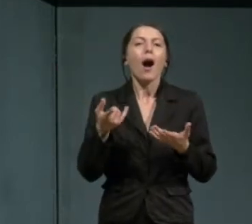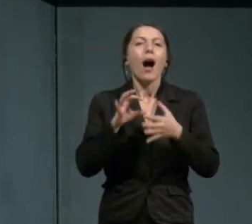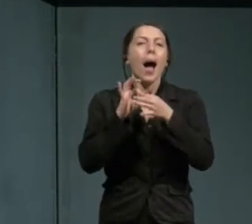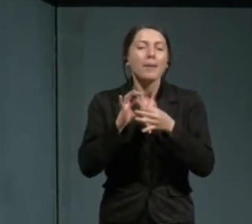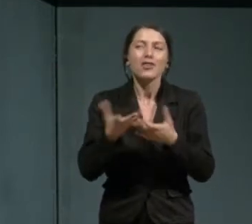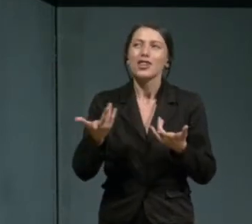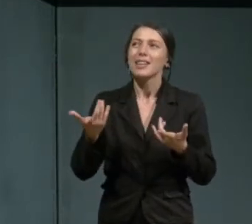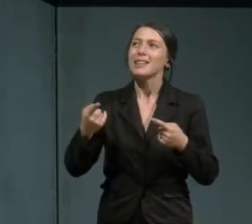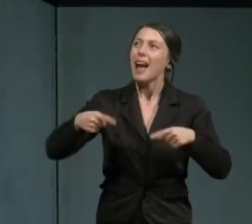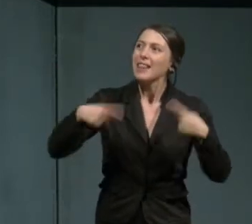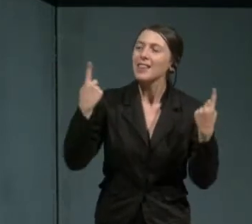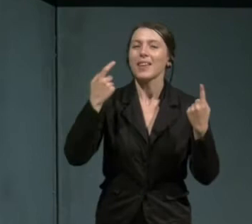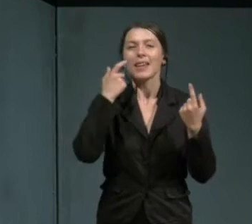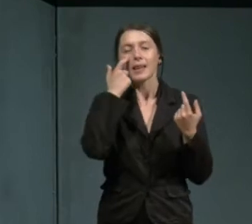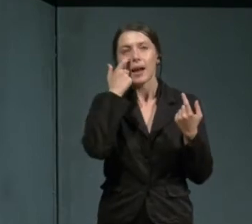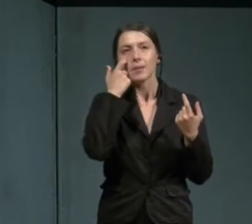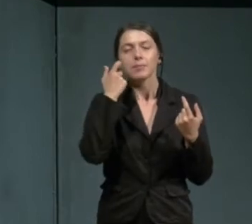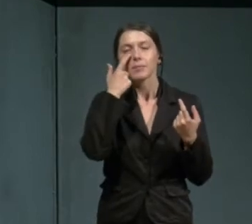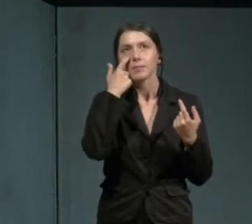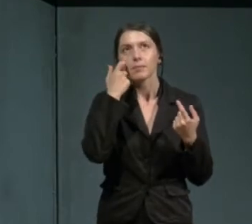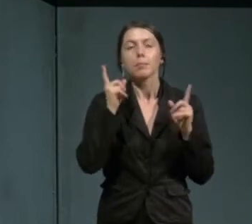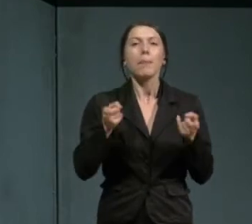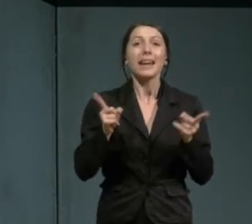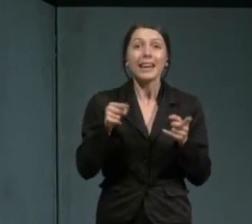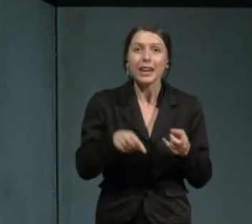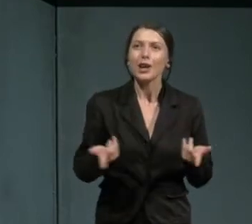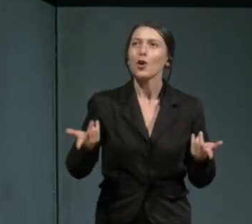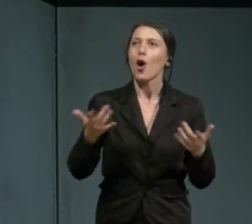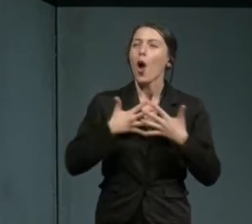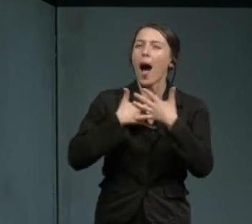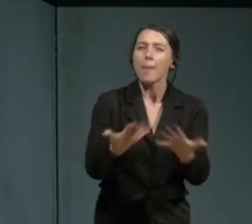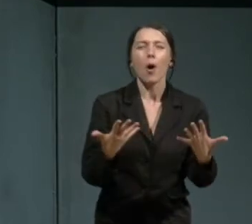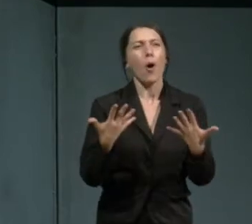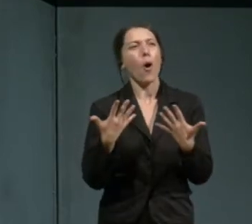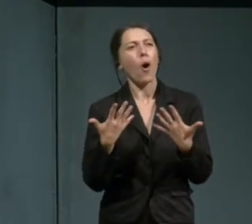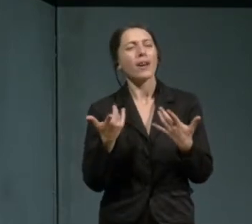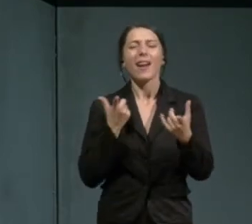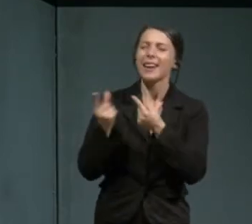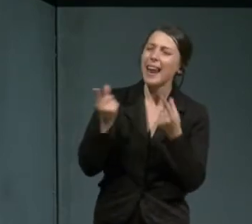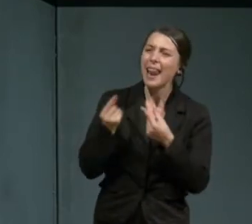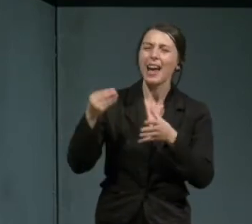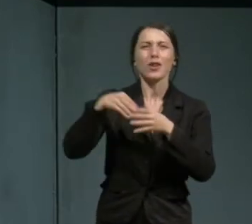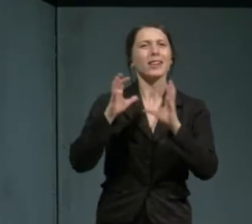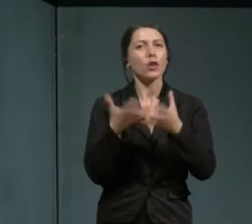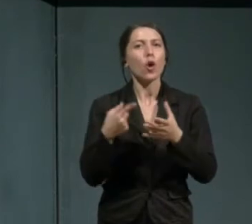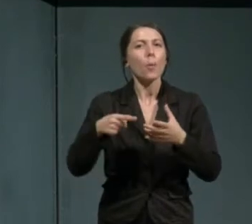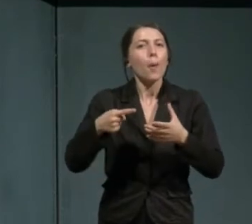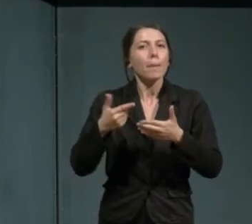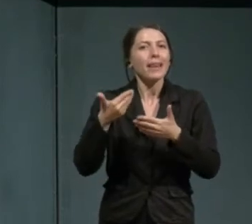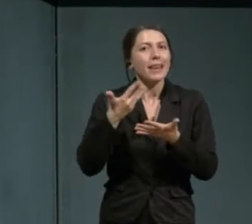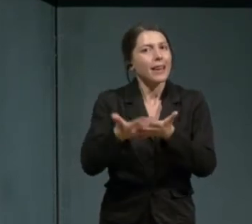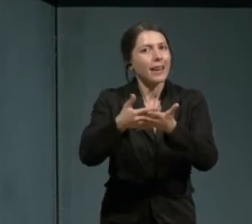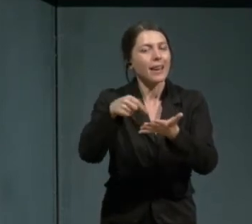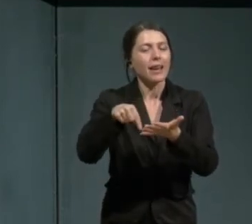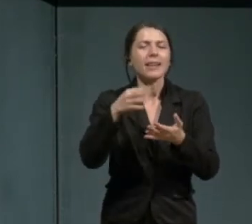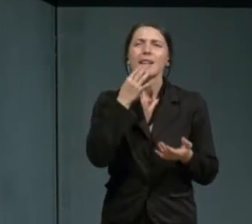sfida il gusto del pericolo l'amore le relazioni all'interno del gruppo quindi un romanzo